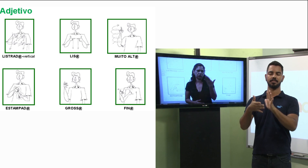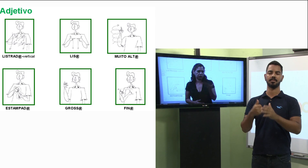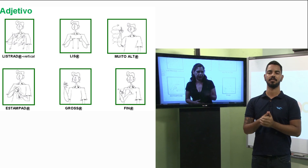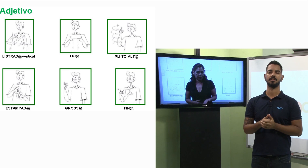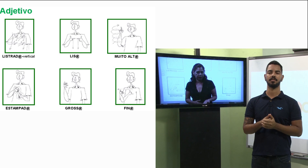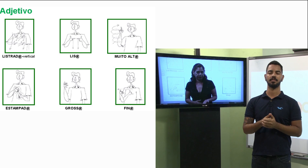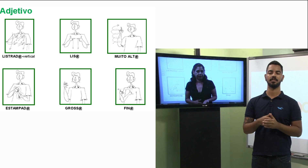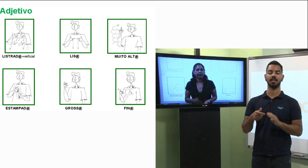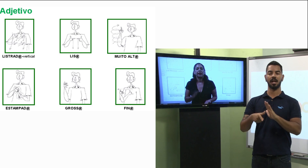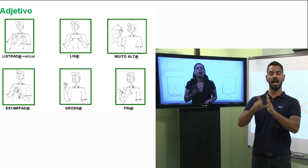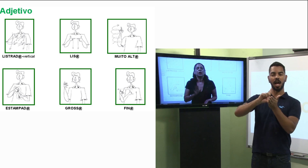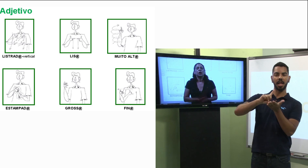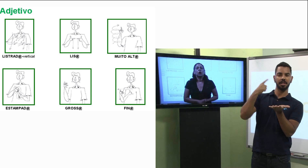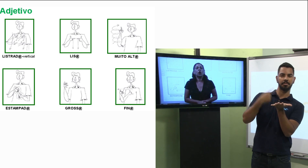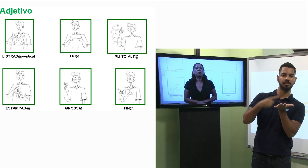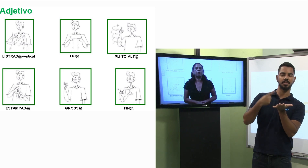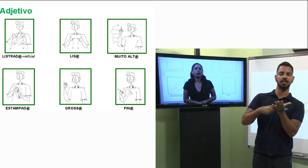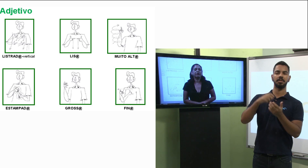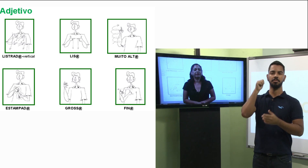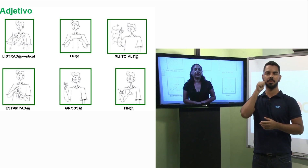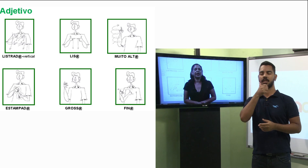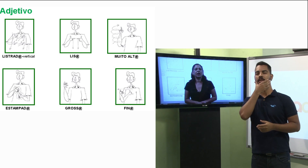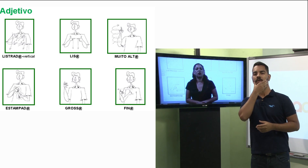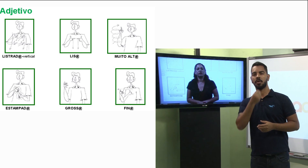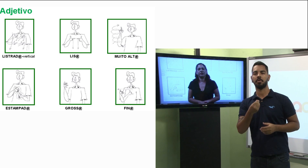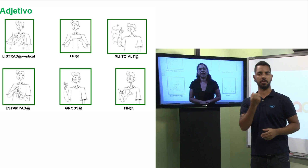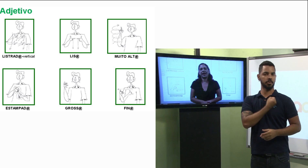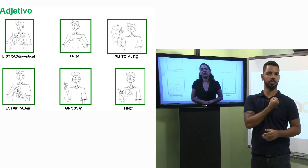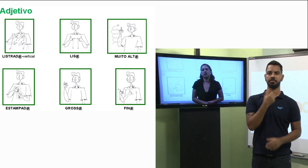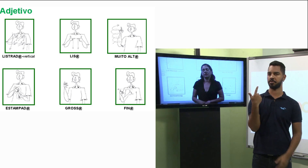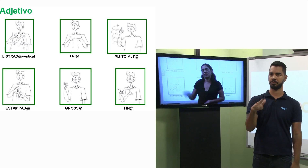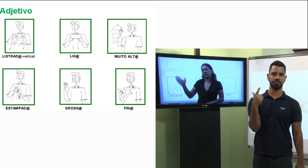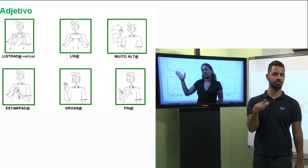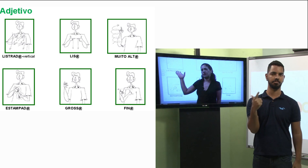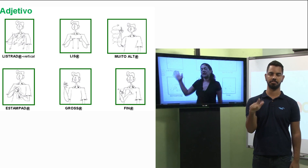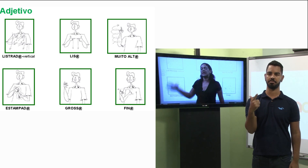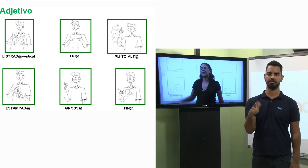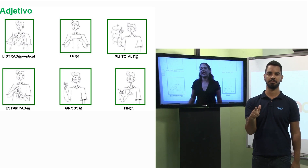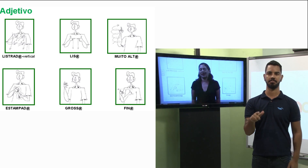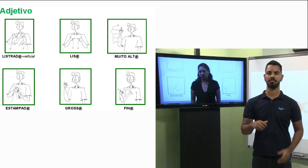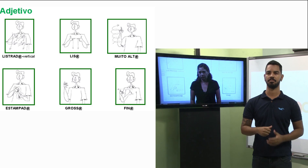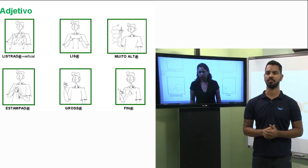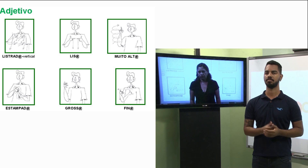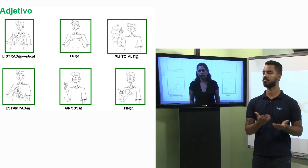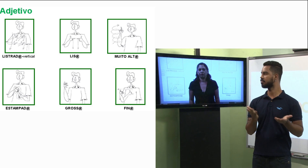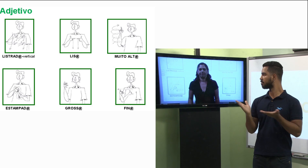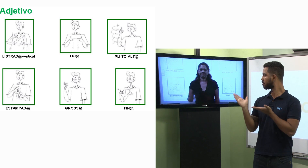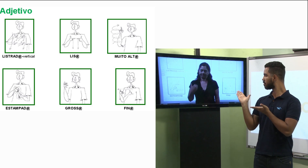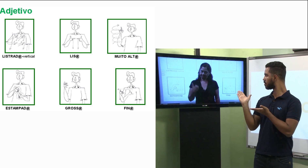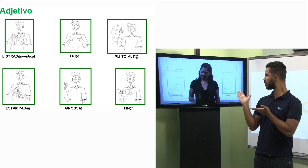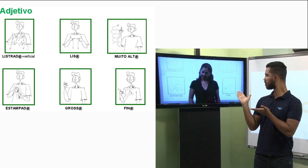ou marca de numeral. Como podem ver em nosso slide, nós temos listrado,